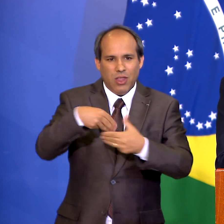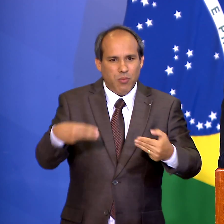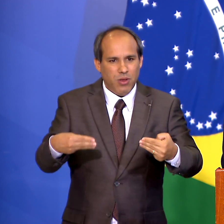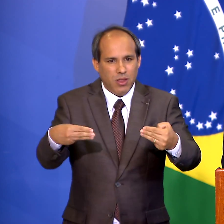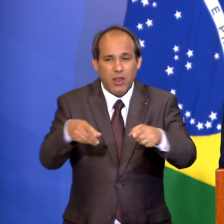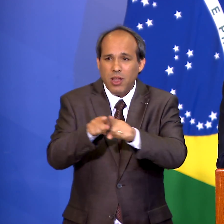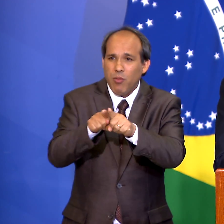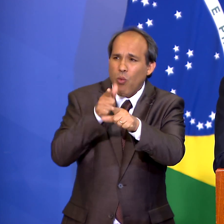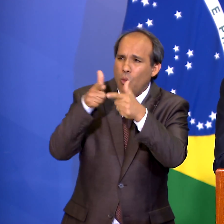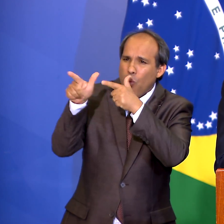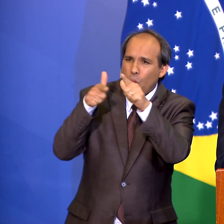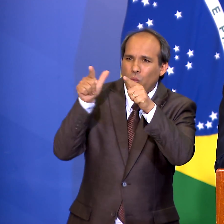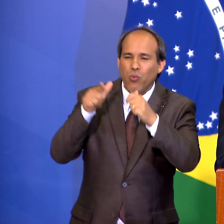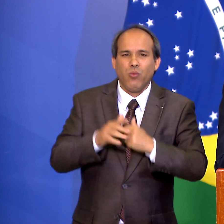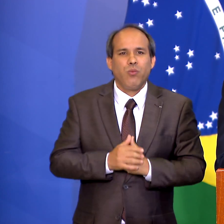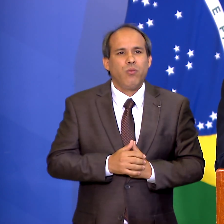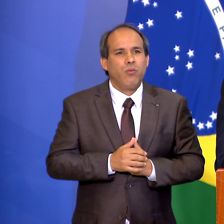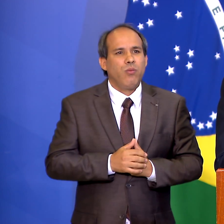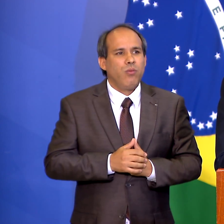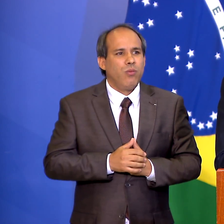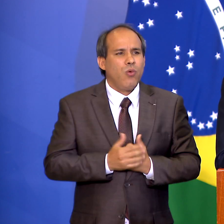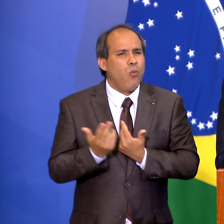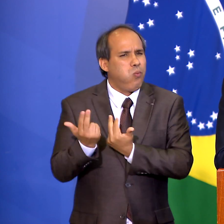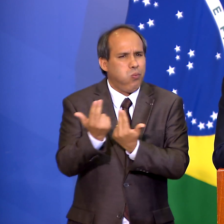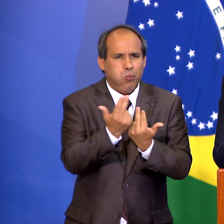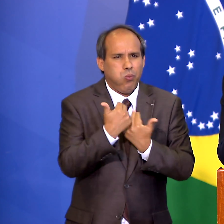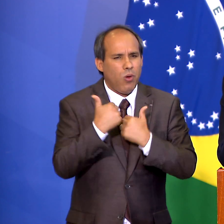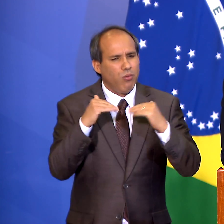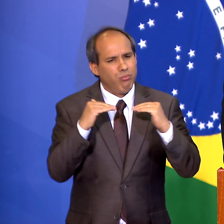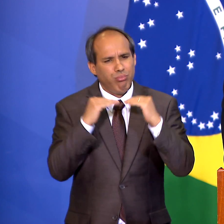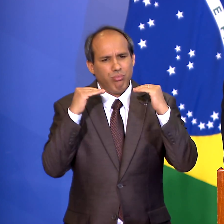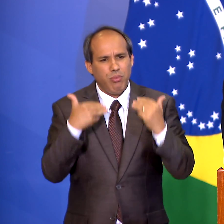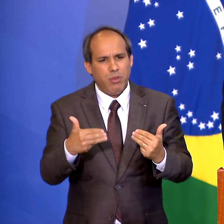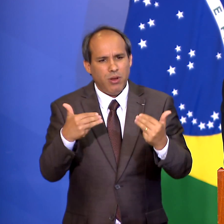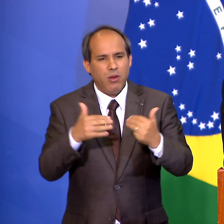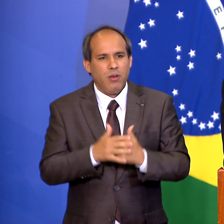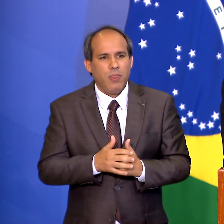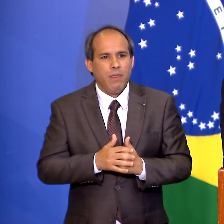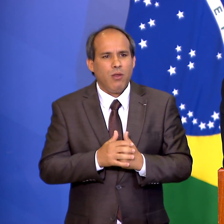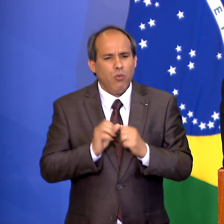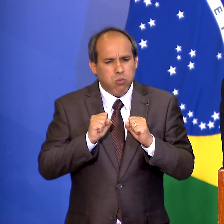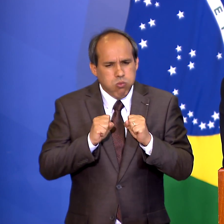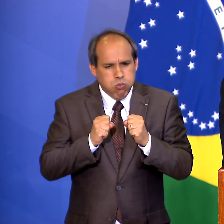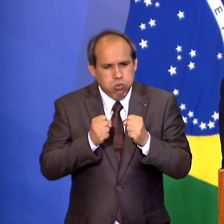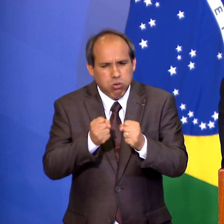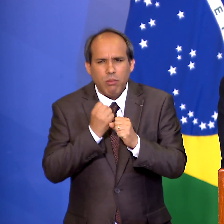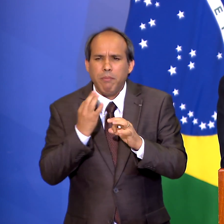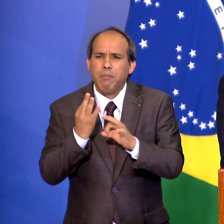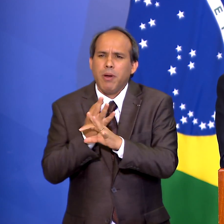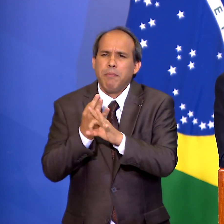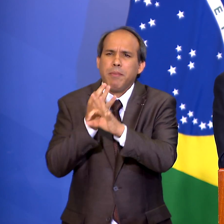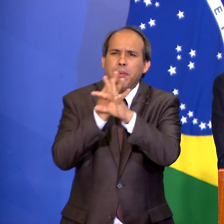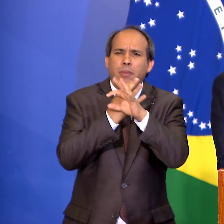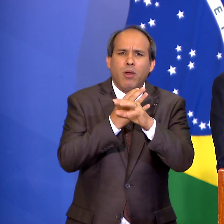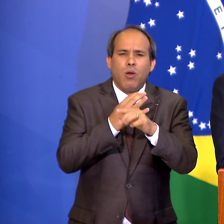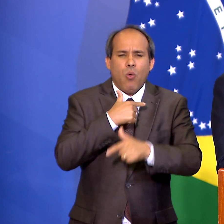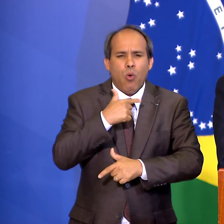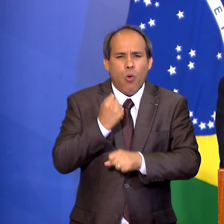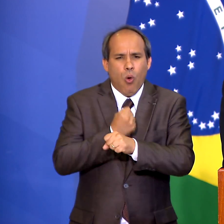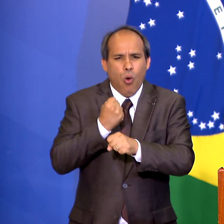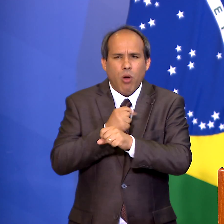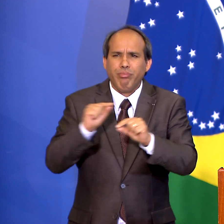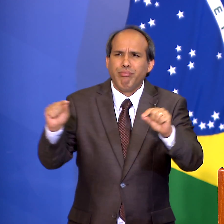outros. Não poupou esforços para concluir obras. A obra estava parada há muito